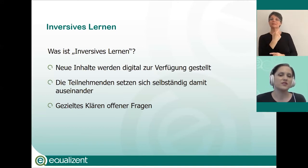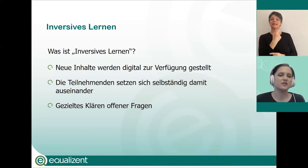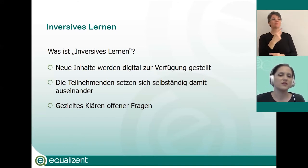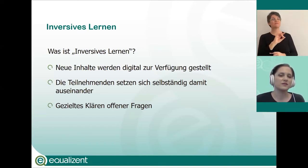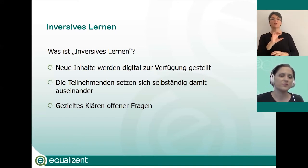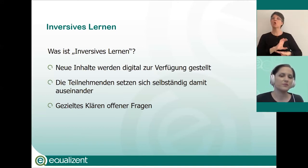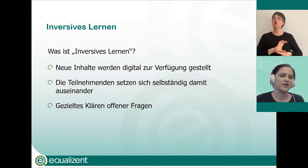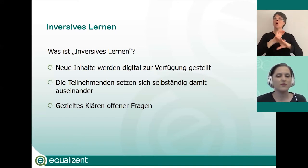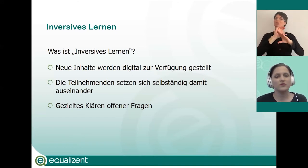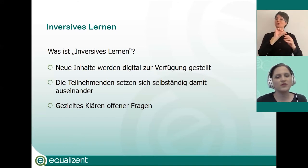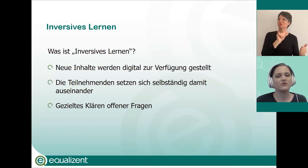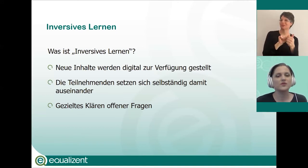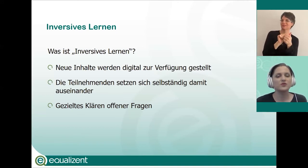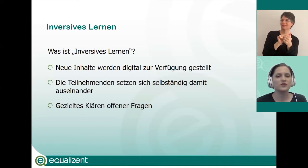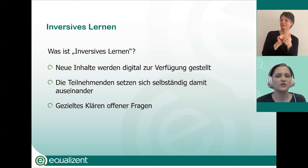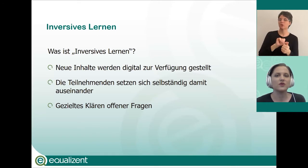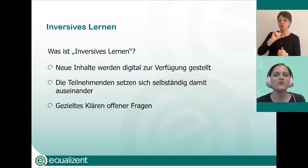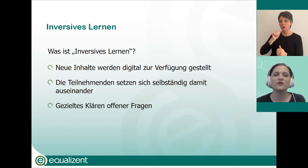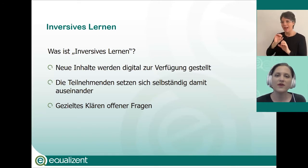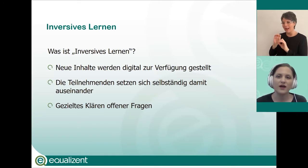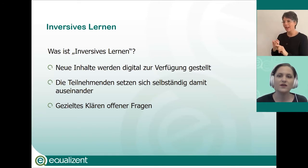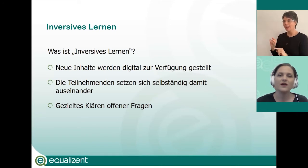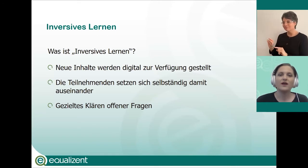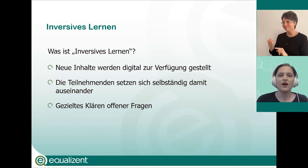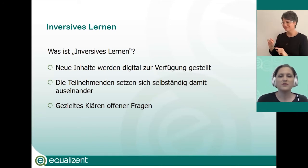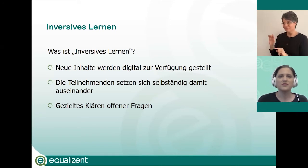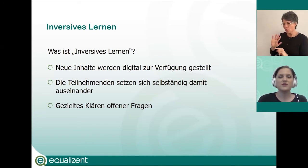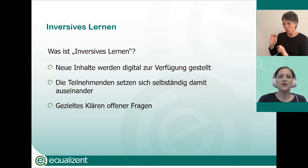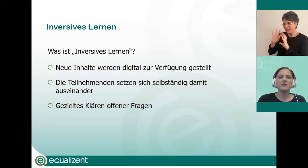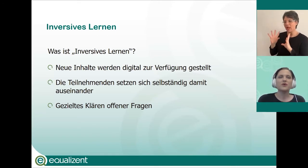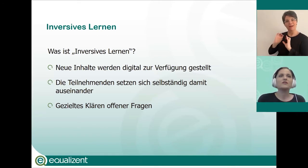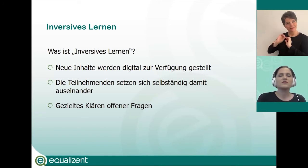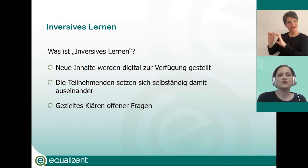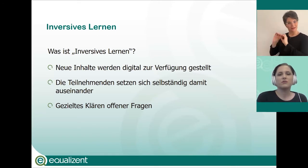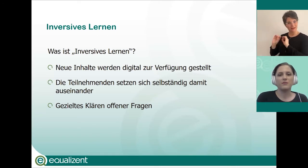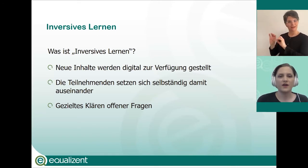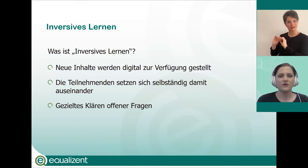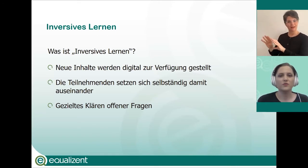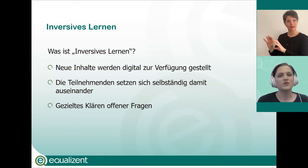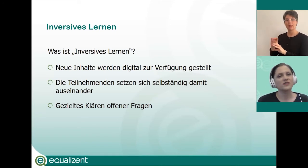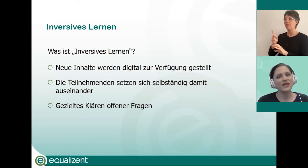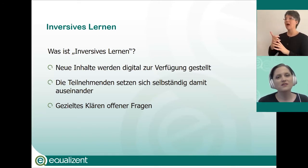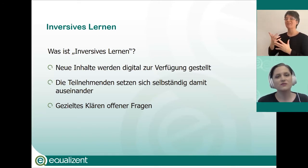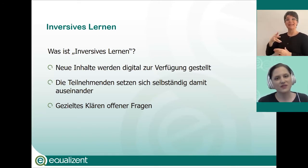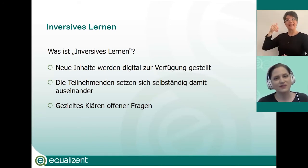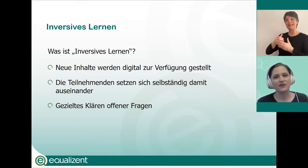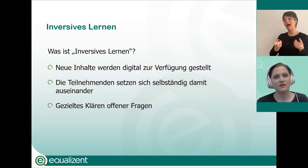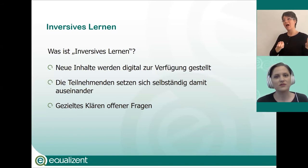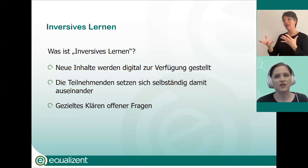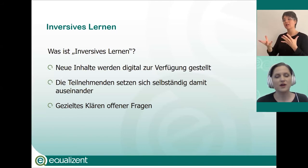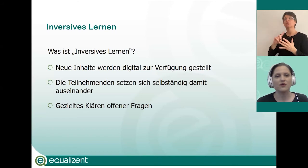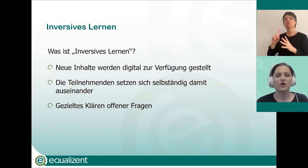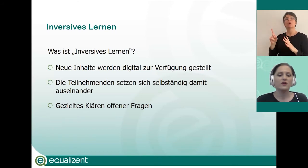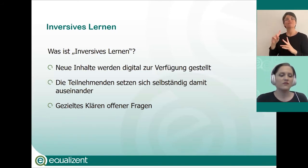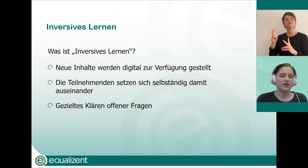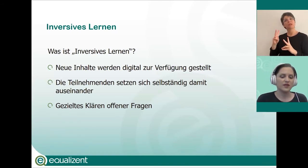Das heißt, sie erklären nur noch die offenen Fragen, aber sie bringen das nicht mehr bei. Und das entlastet unsere Trainerinnen und